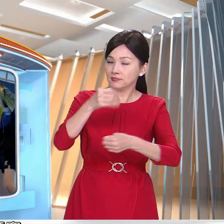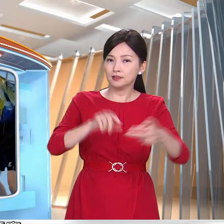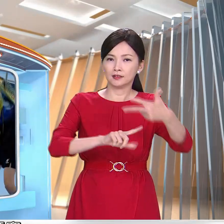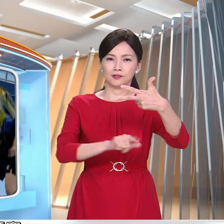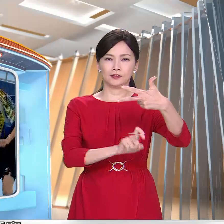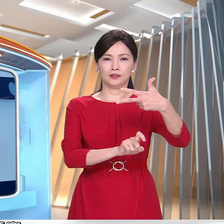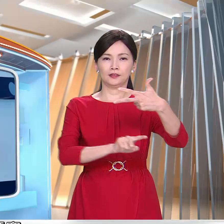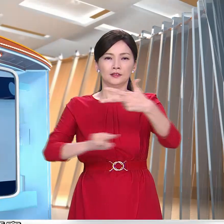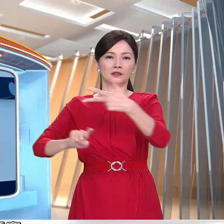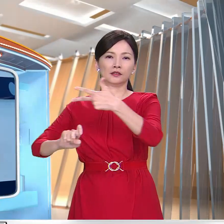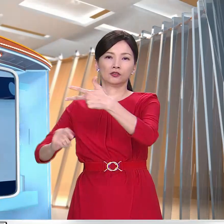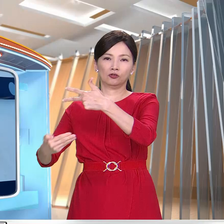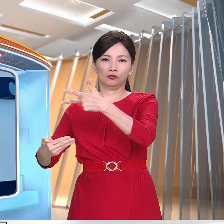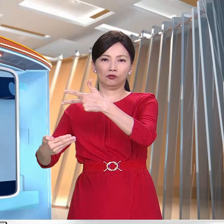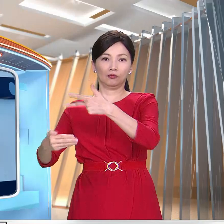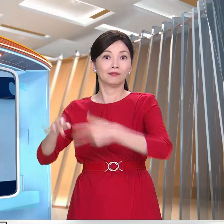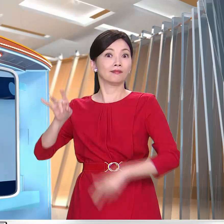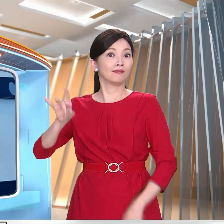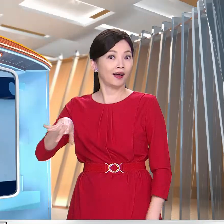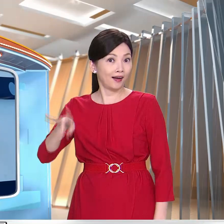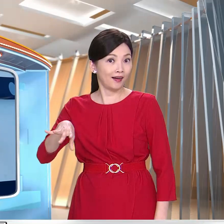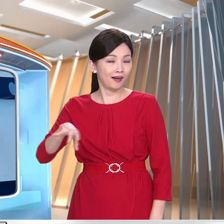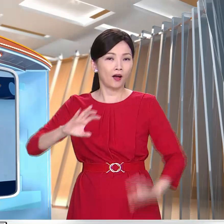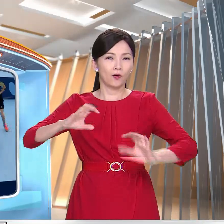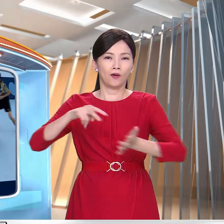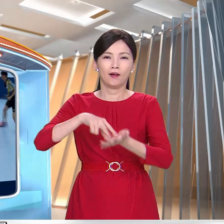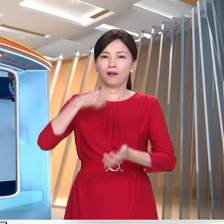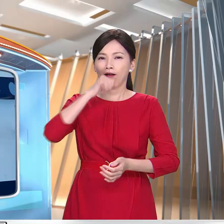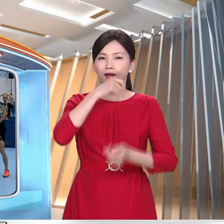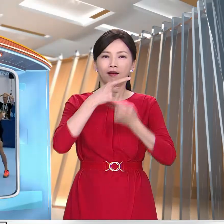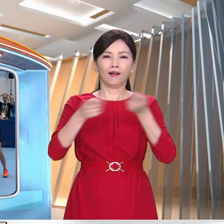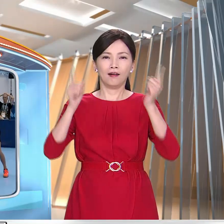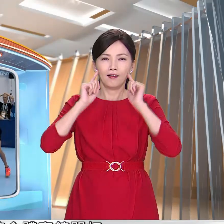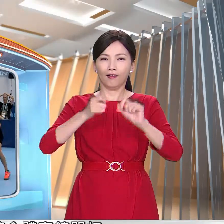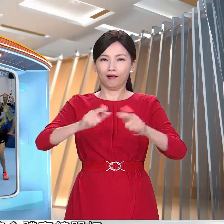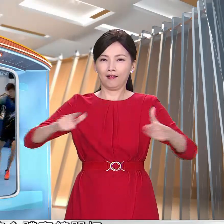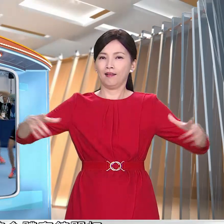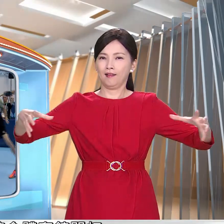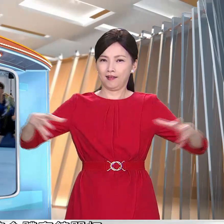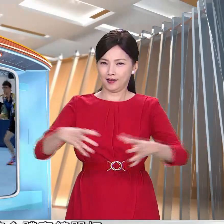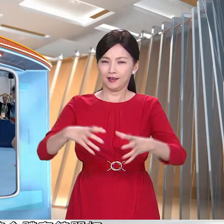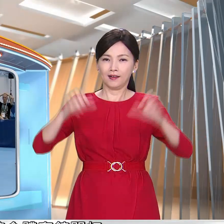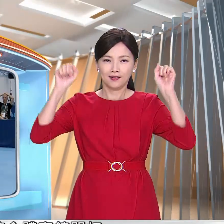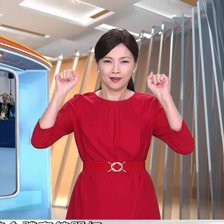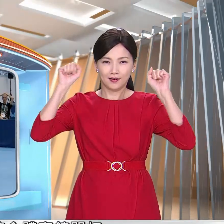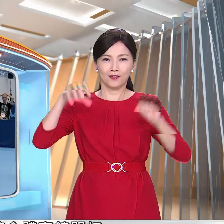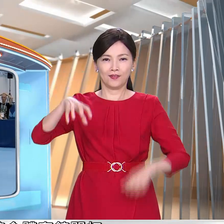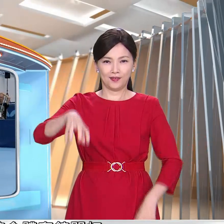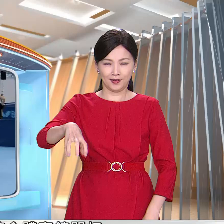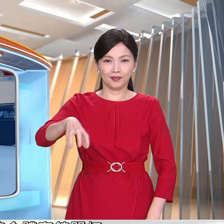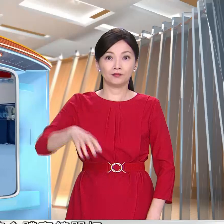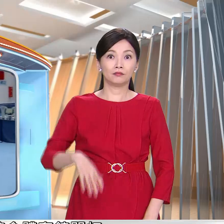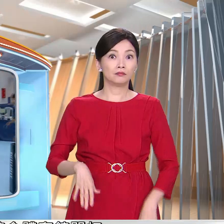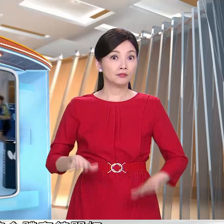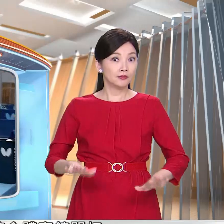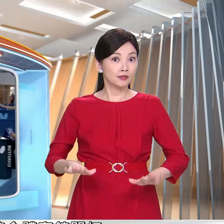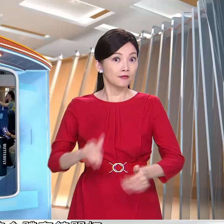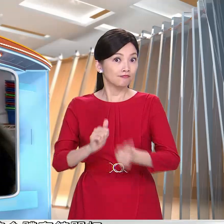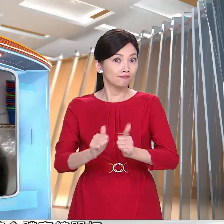标赛，七月十号到十九号在国立台湾大学综合体育馆开打。而今